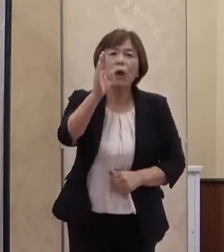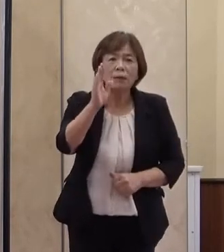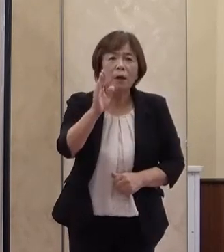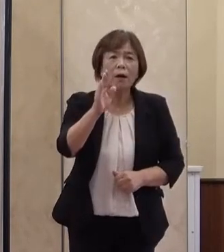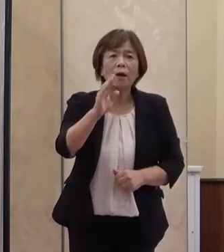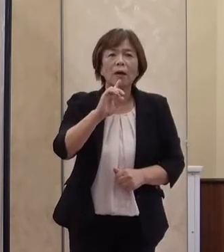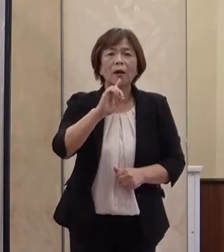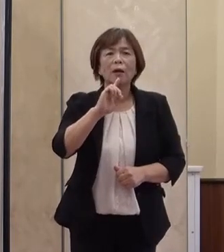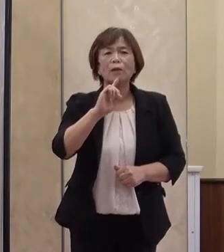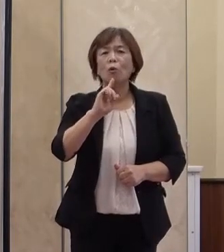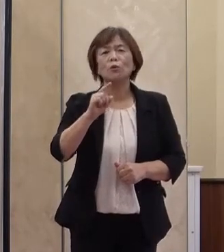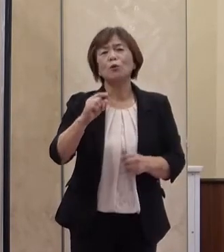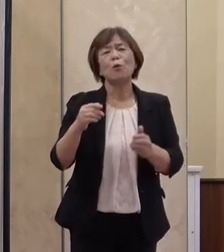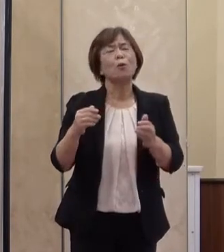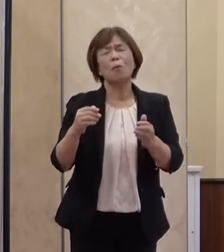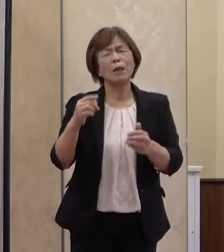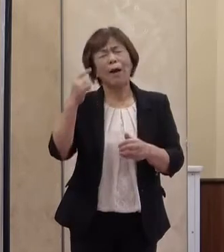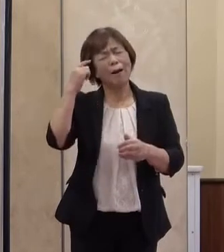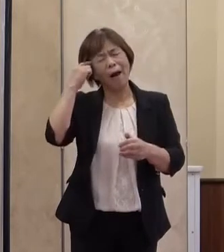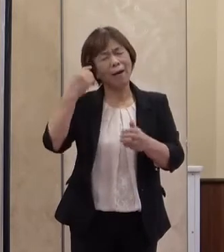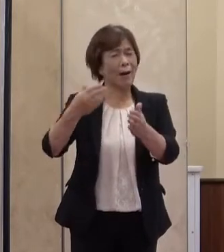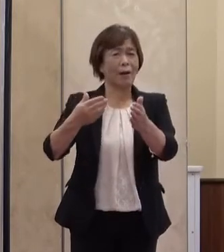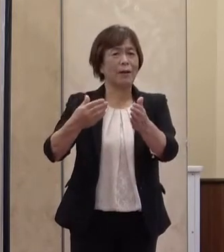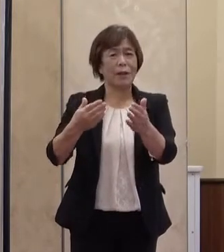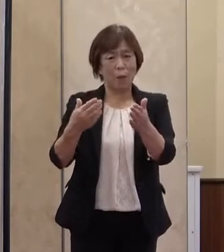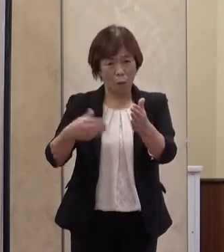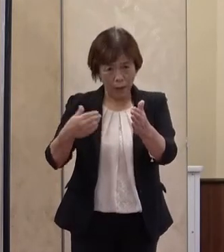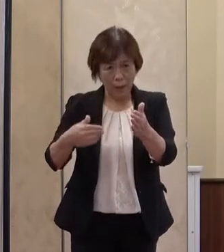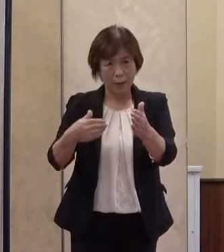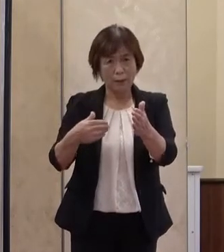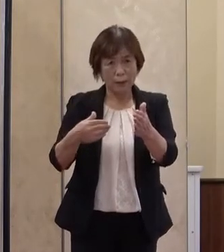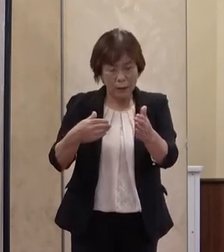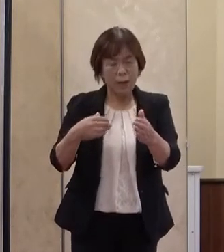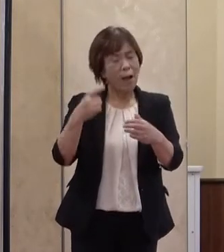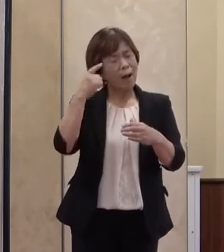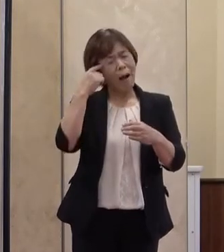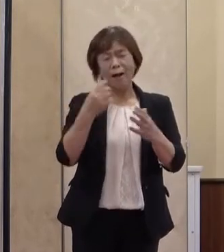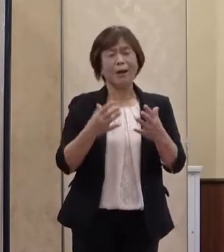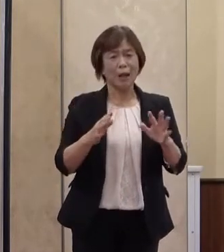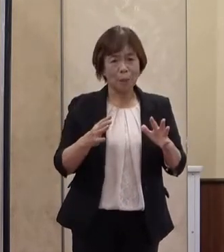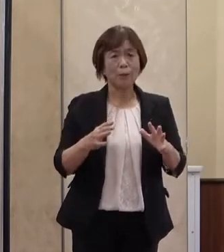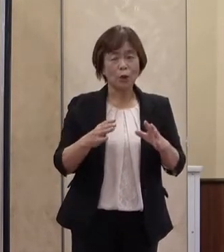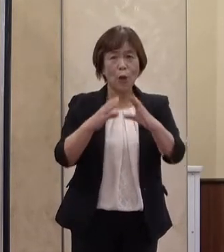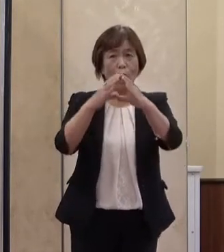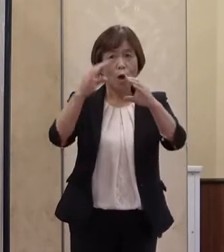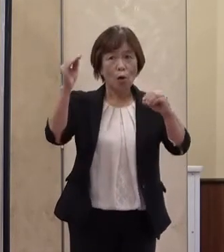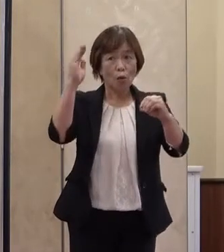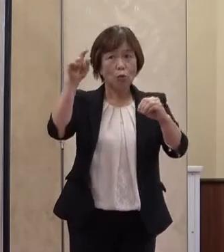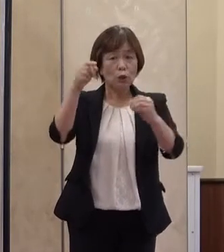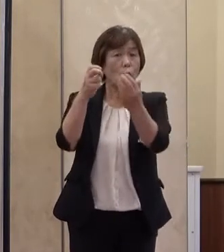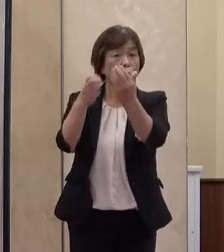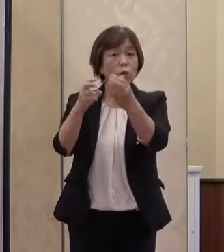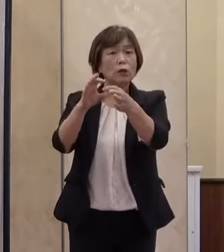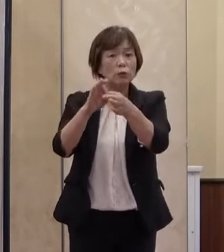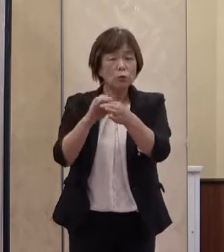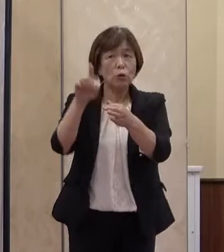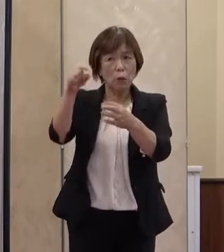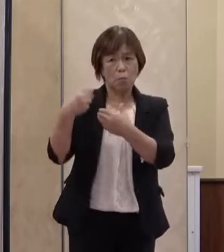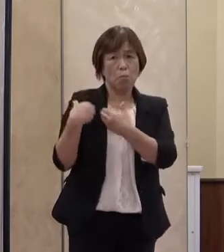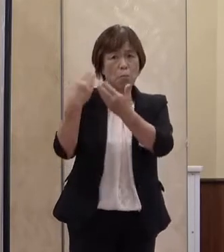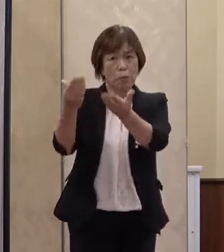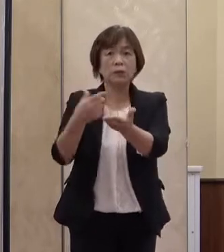ところまで、考えているというものはないですし、これはもうまさに国の法律ですから、国で判断いただけたらと思います。